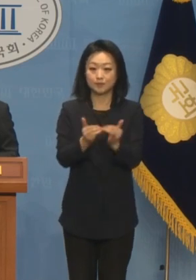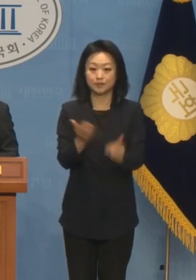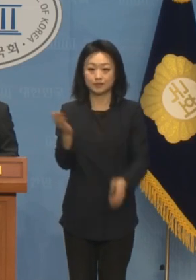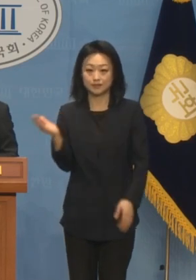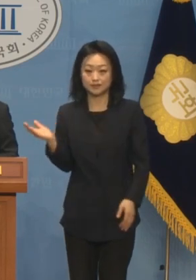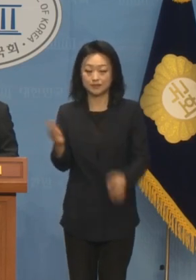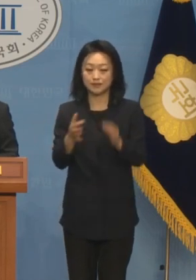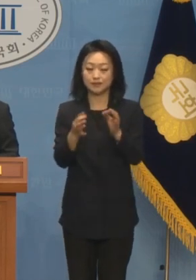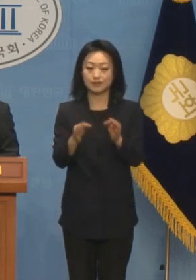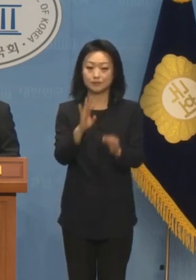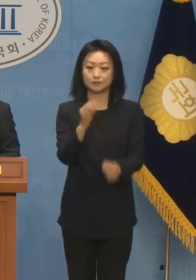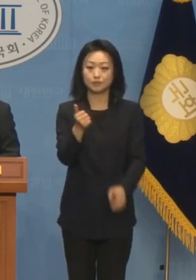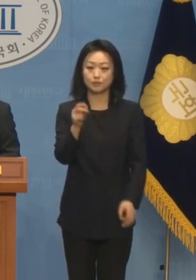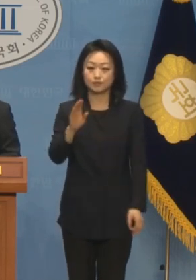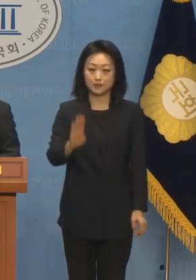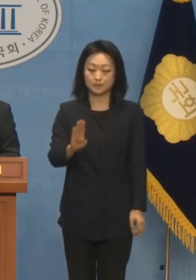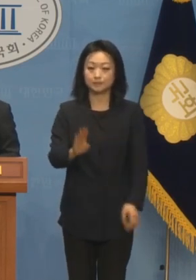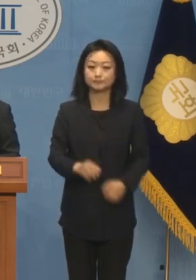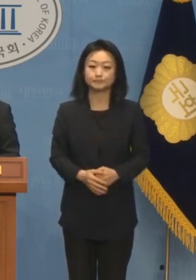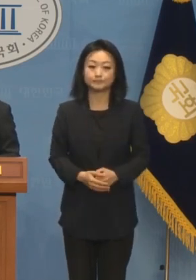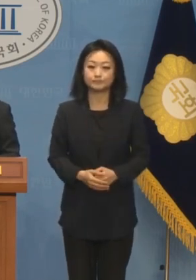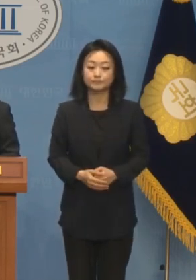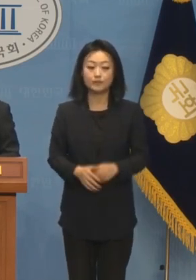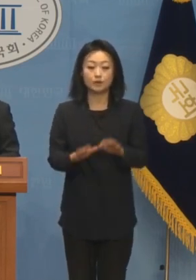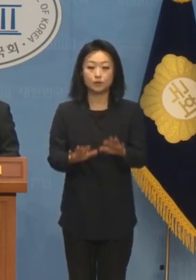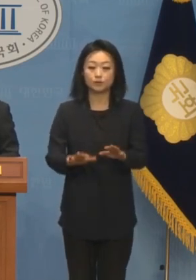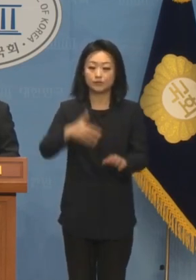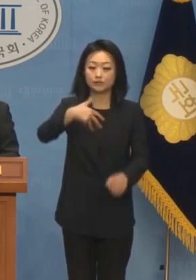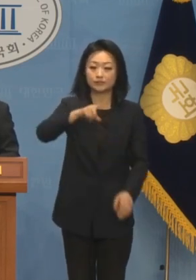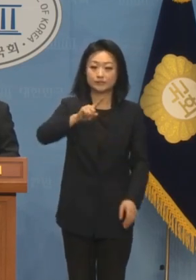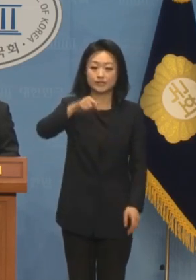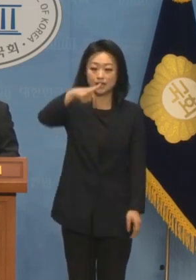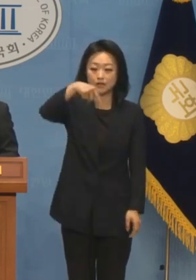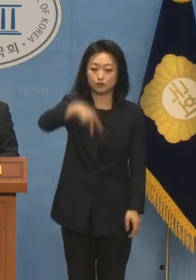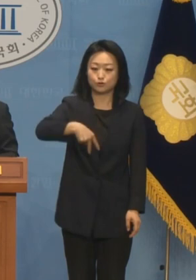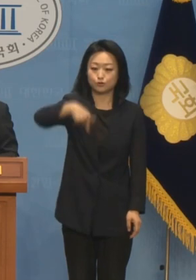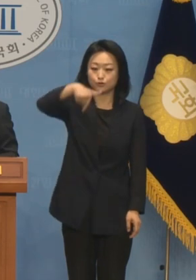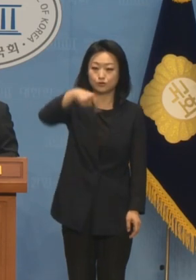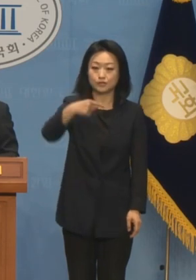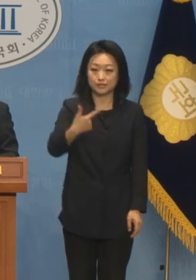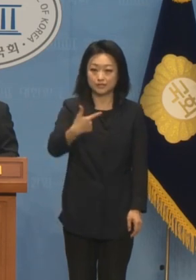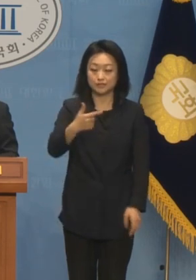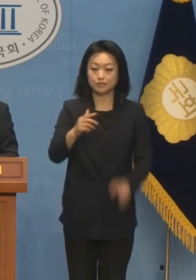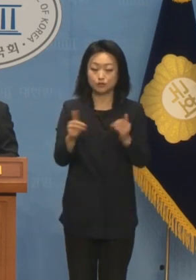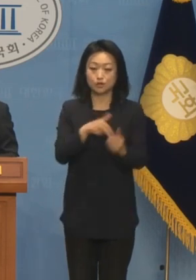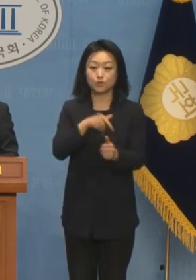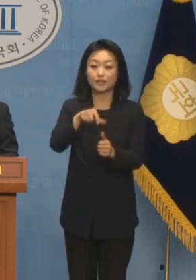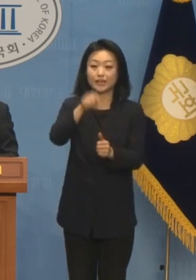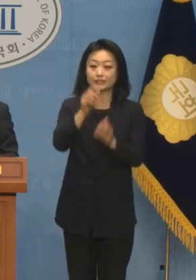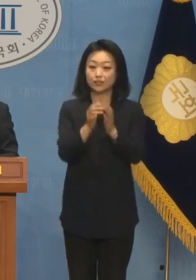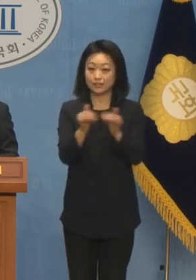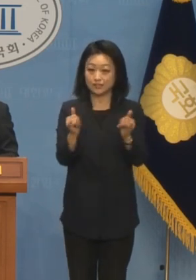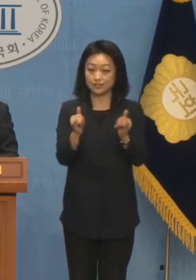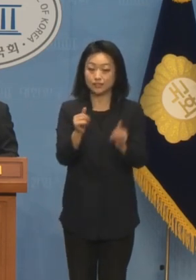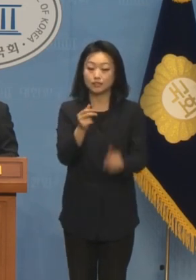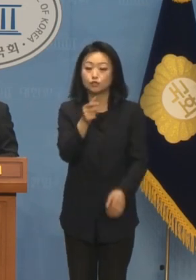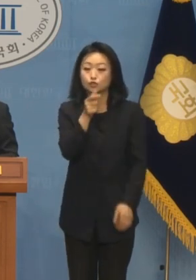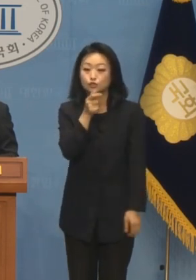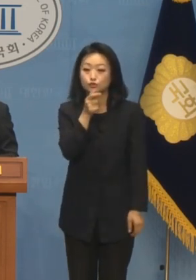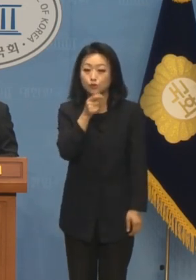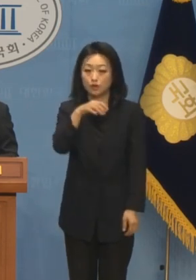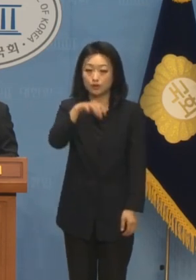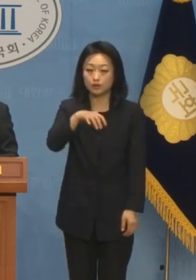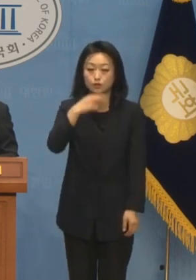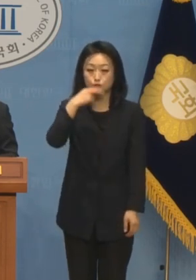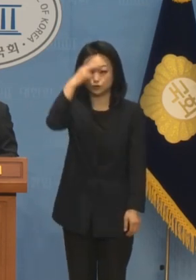조국 혁신당 국회의원 당선인 차규근 당선인께서 수원지검